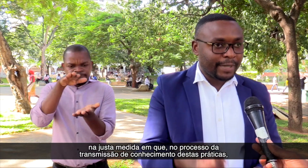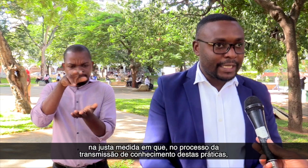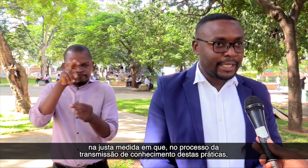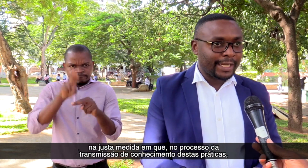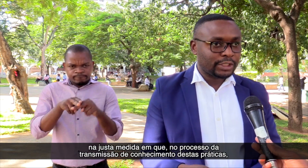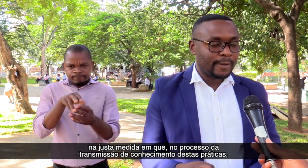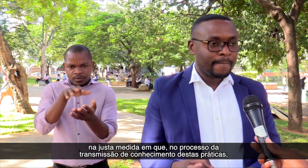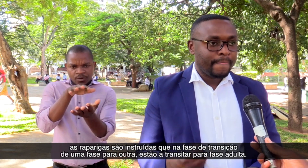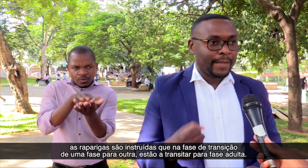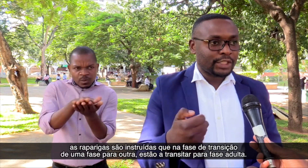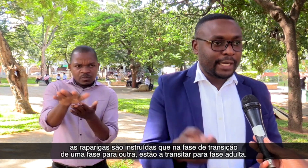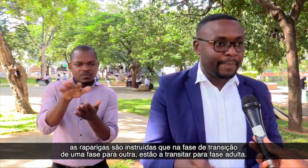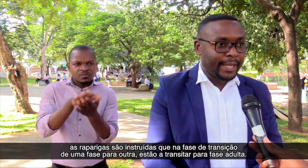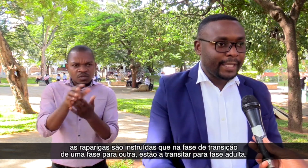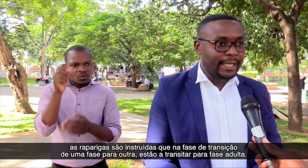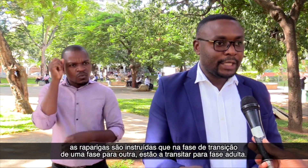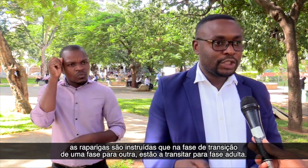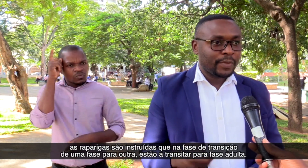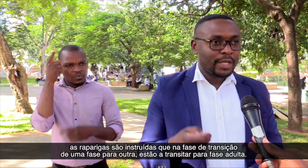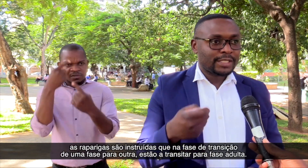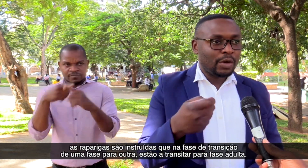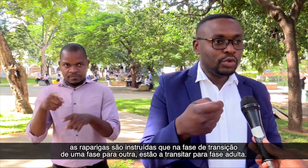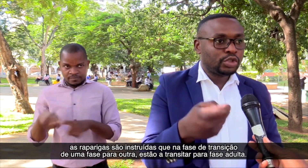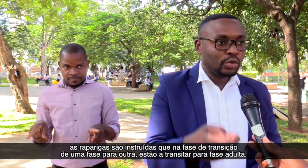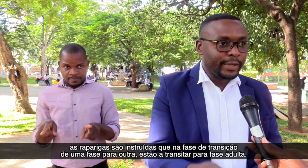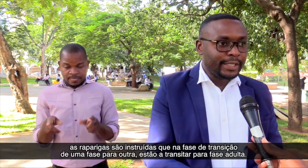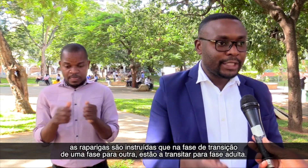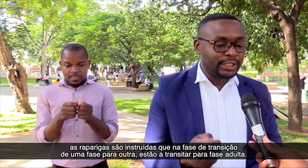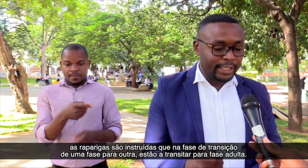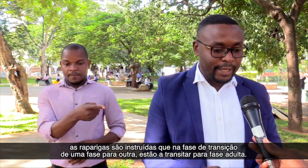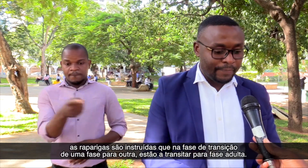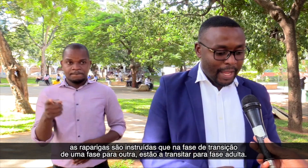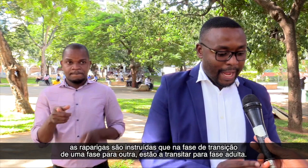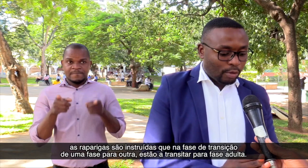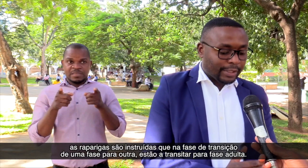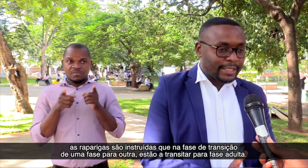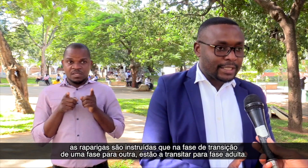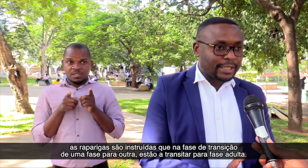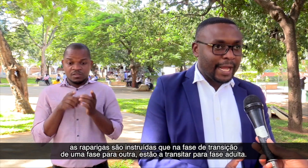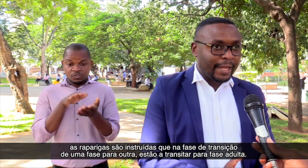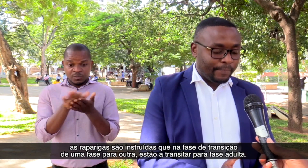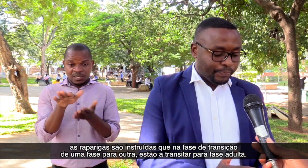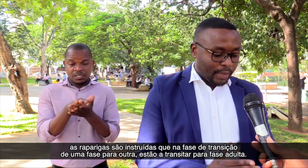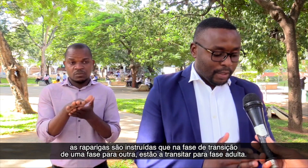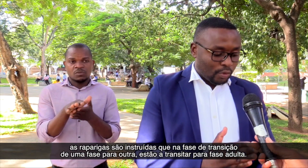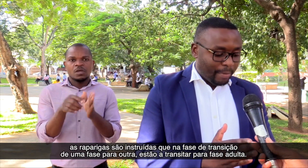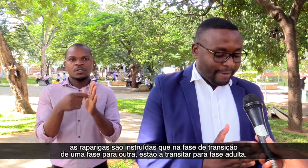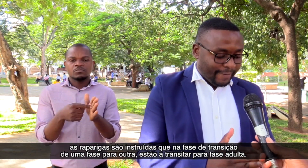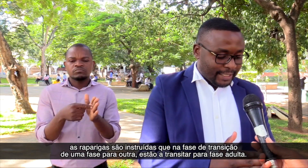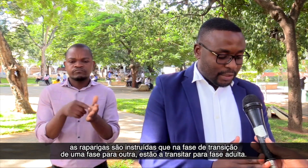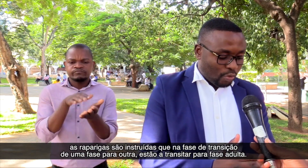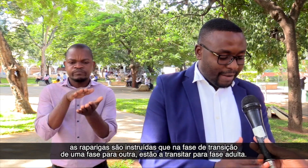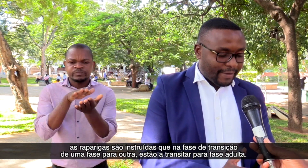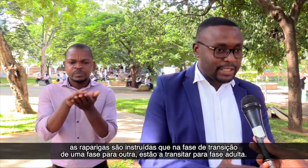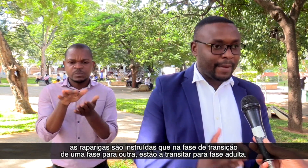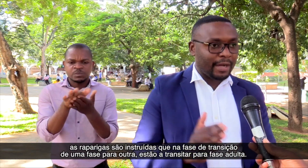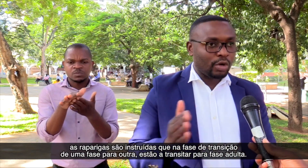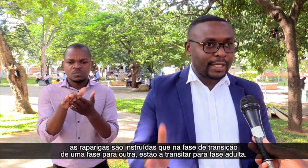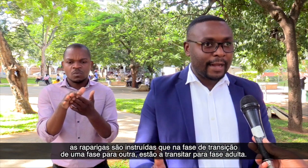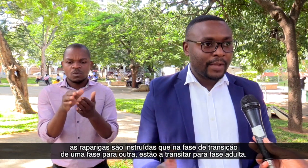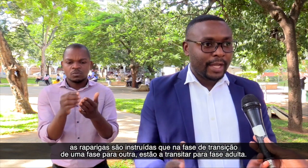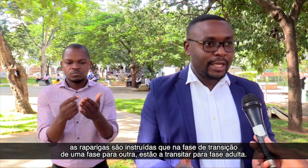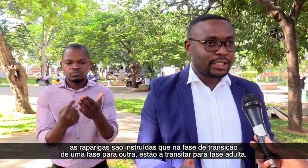destas práticas, as raparigas são instruídas de que ao transitar de uma fase